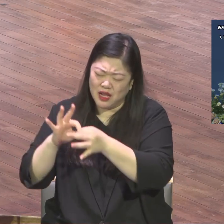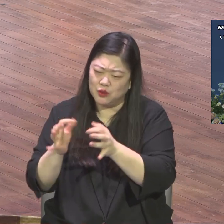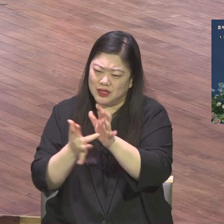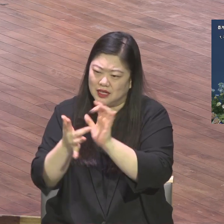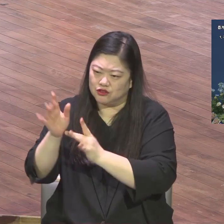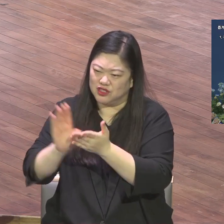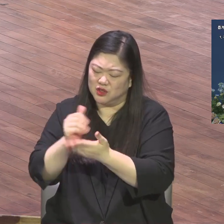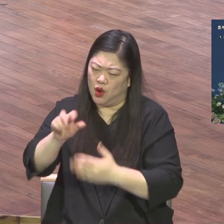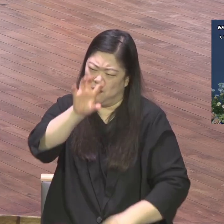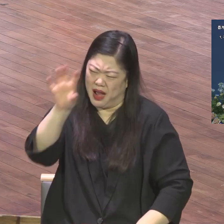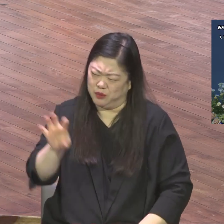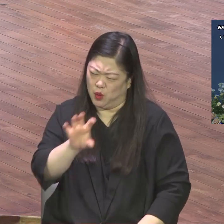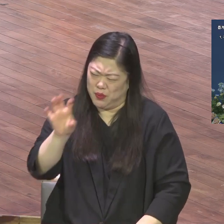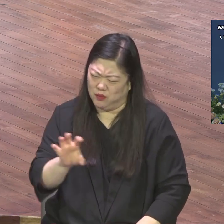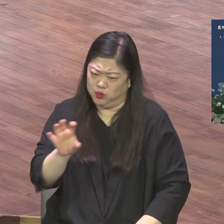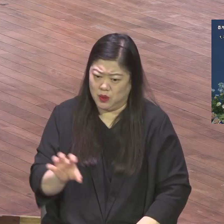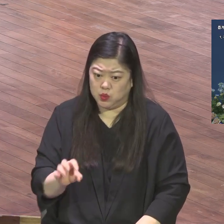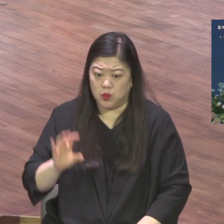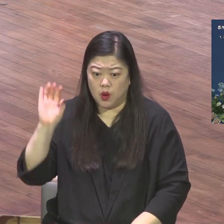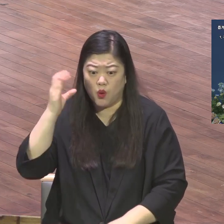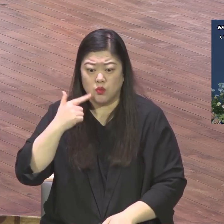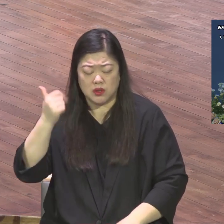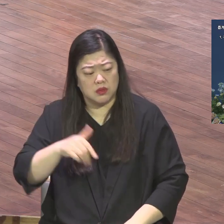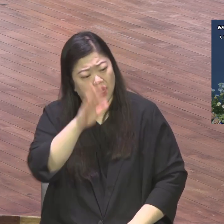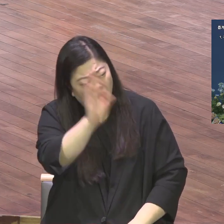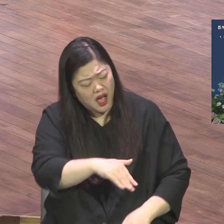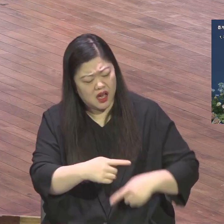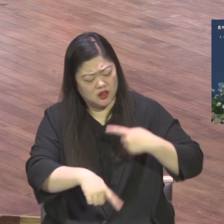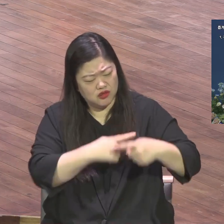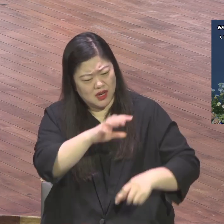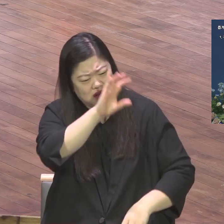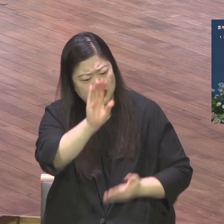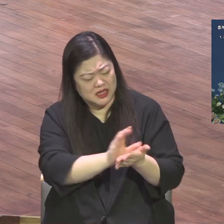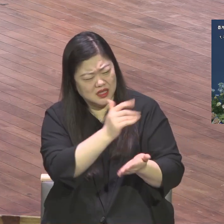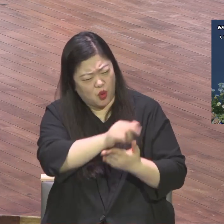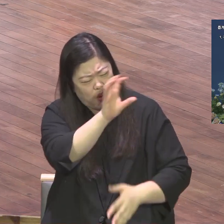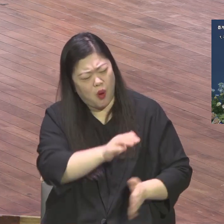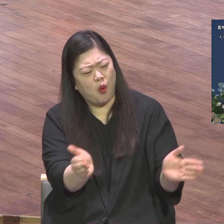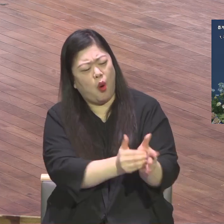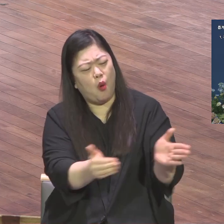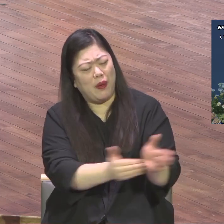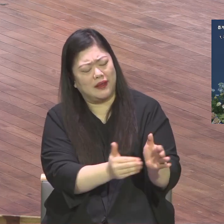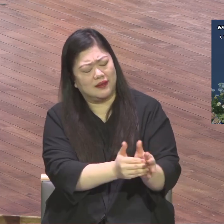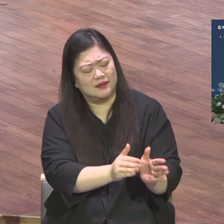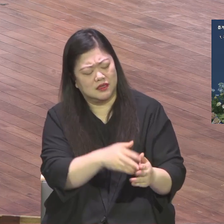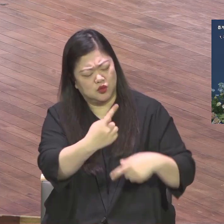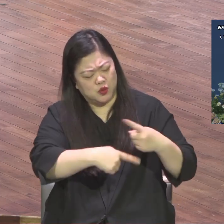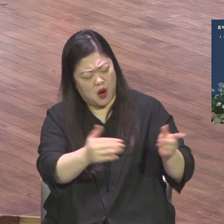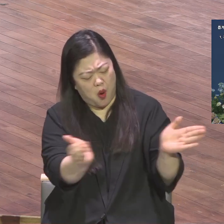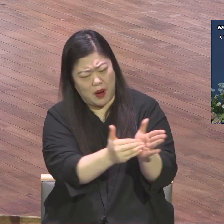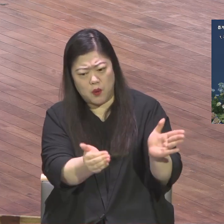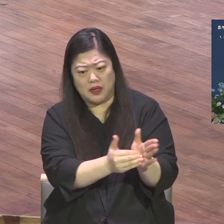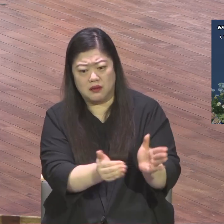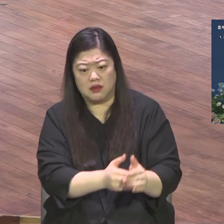그리스도라고. 이러니까 안드레스가 왜 그리스도만 말한다 화를 냈다잖아요. 왜 만날 때마다 똑같은 소리 예수가